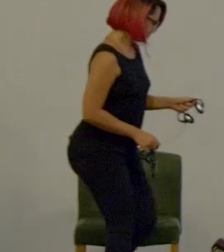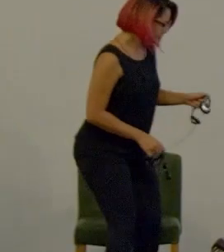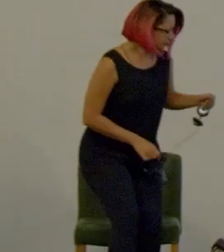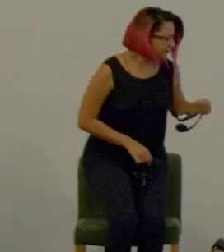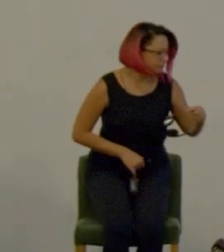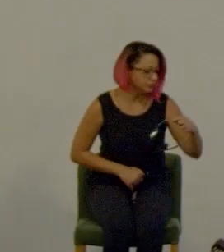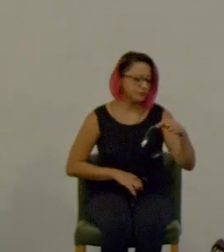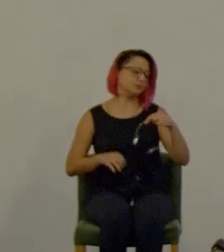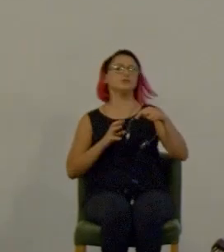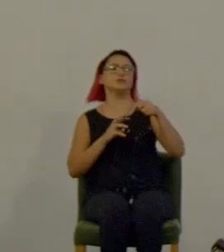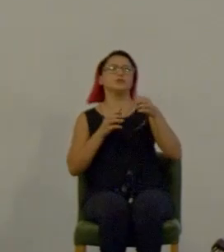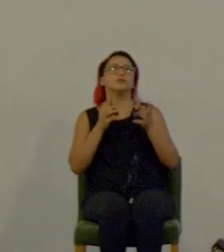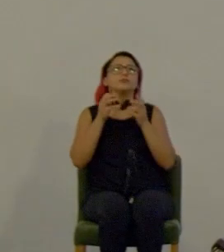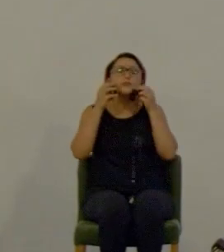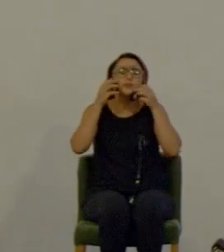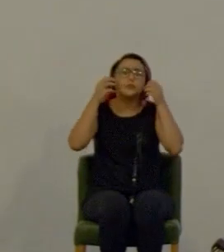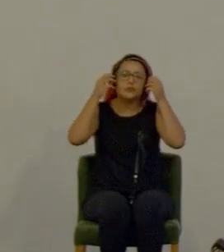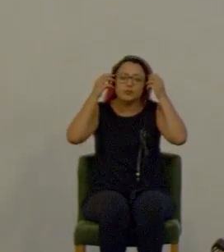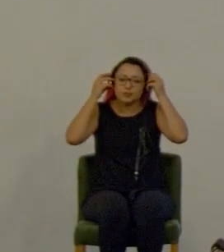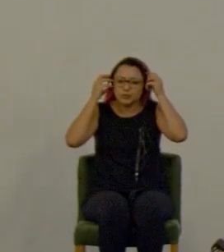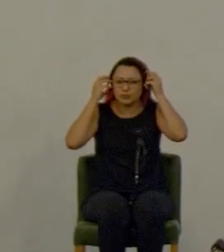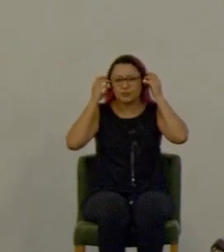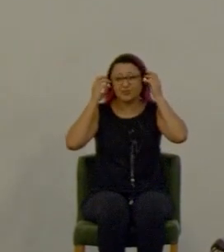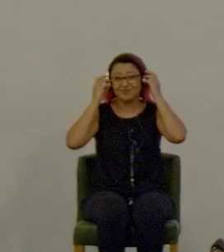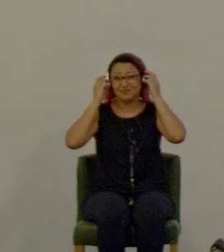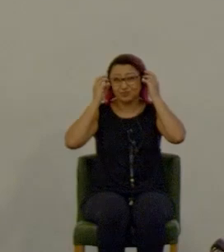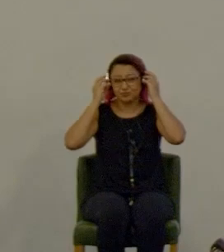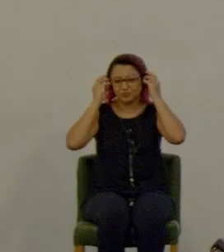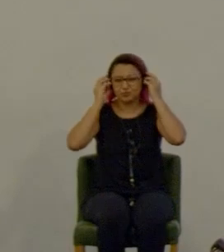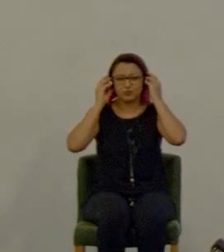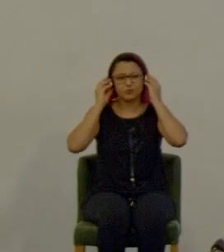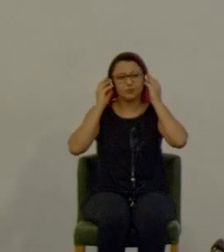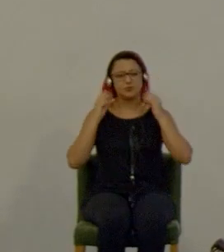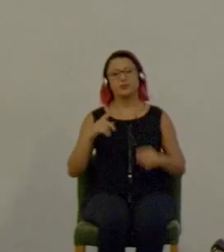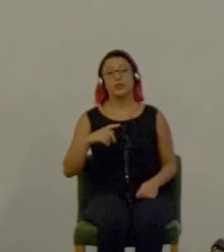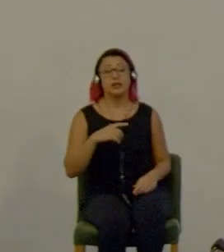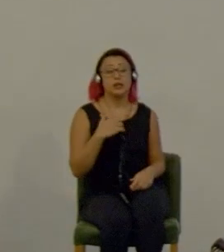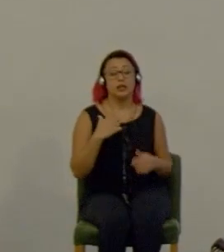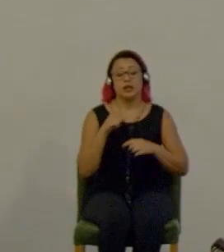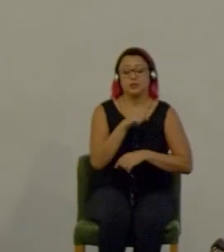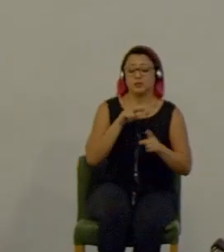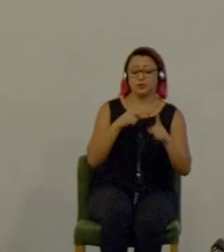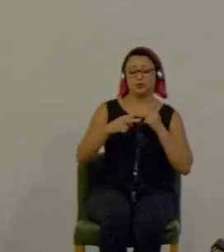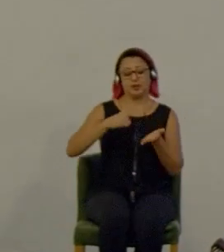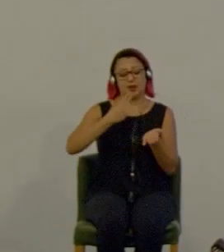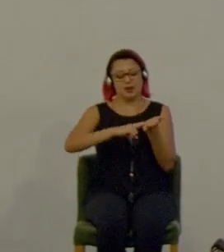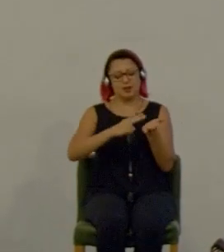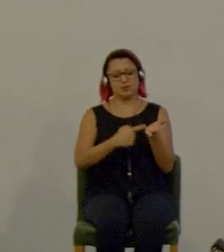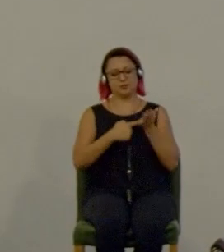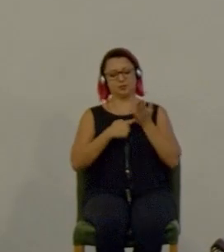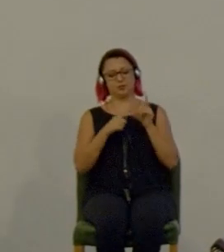cartes qui est frappante. C'est-à-dire qu'une autre manière de voir l'Amazonie brusquement, grâce à ces petits